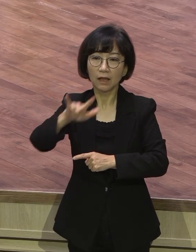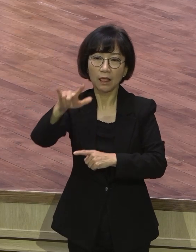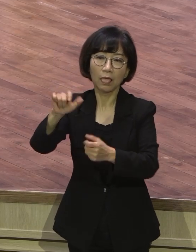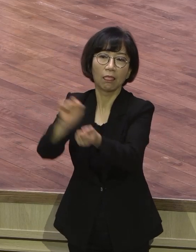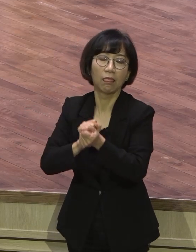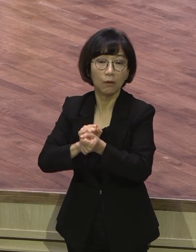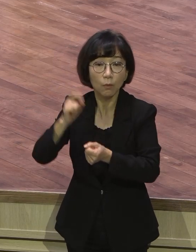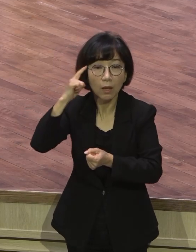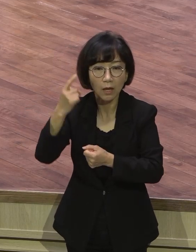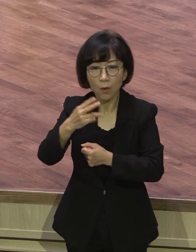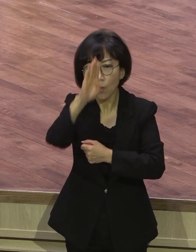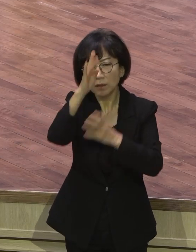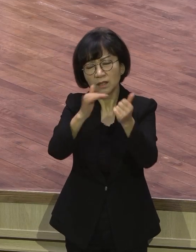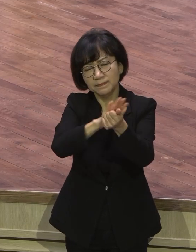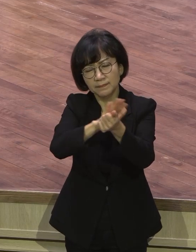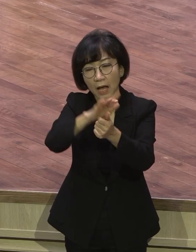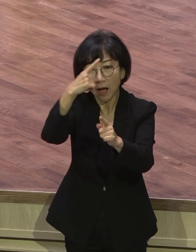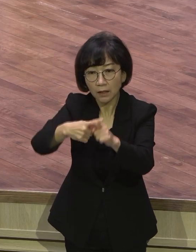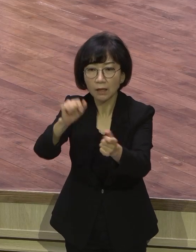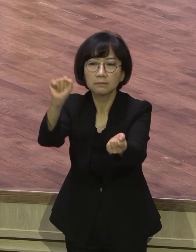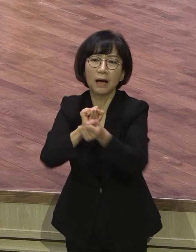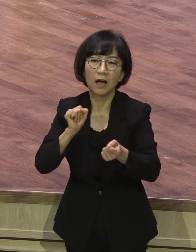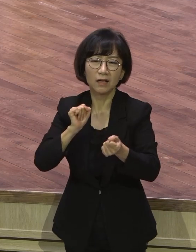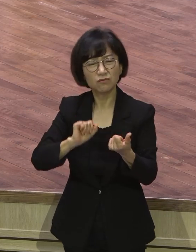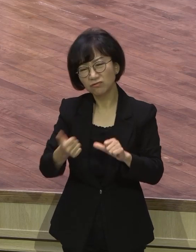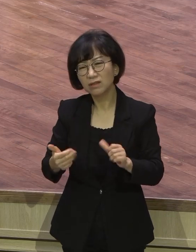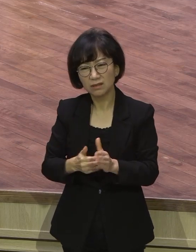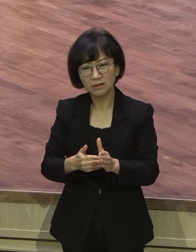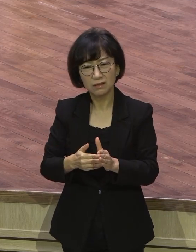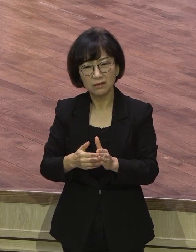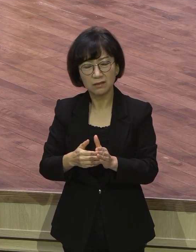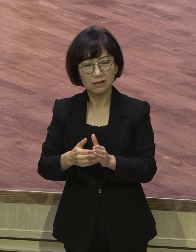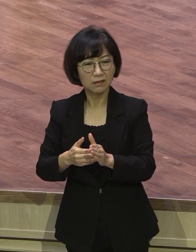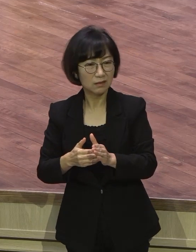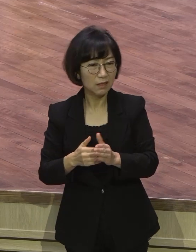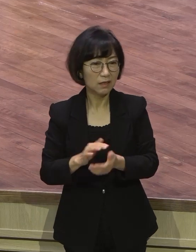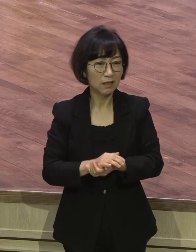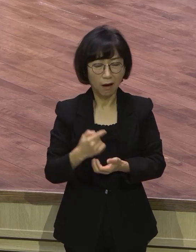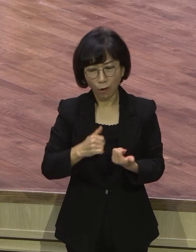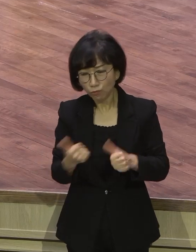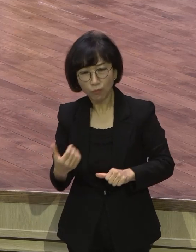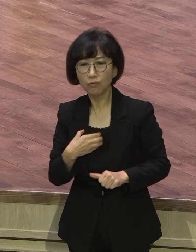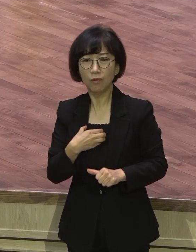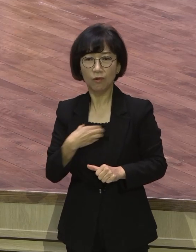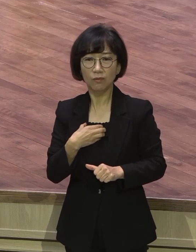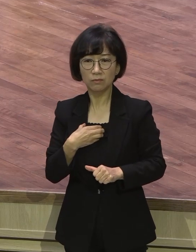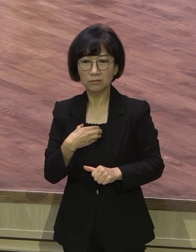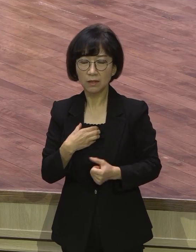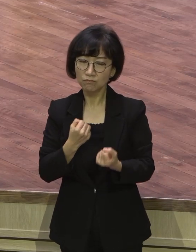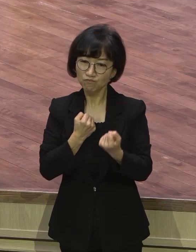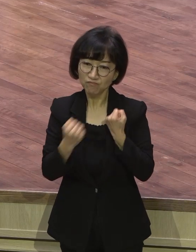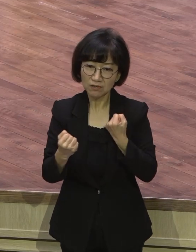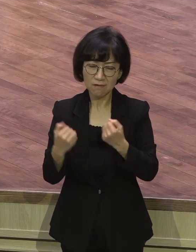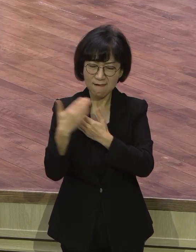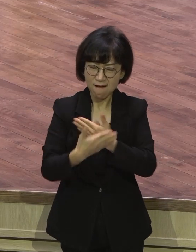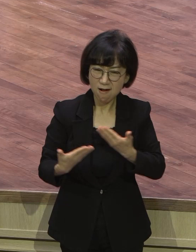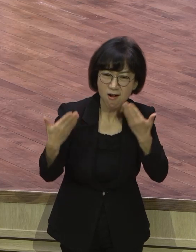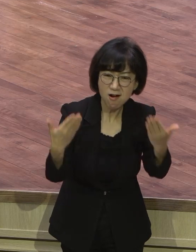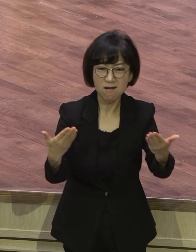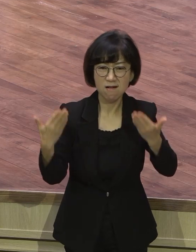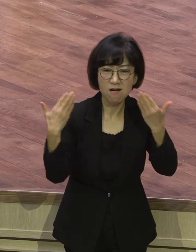그 환자 돌보다가 걸려 죽었습니다. 이렇게 생명을 걸면서까지 헌신한